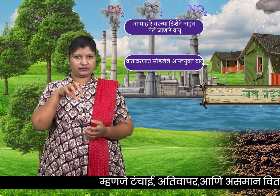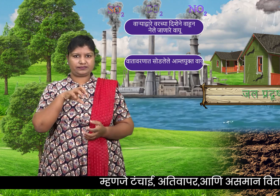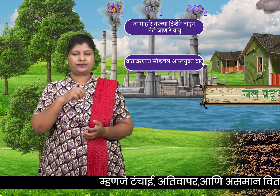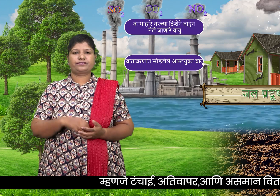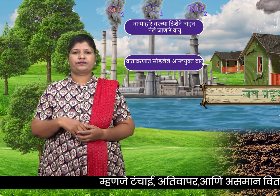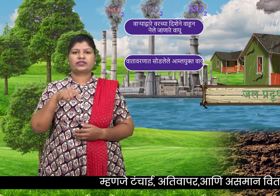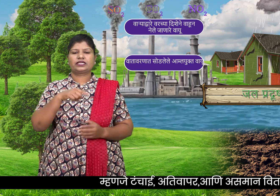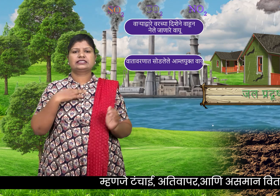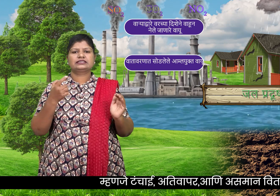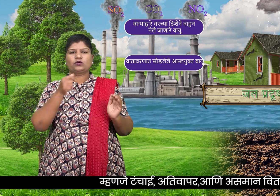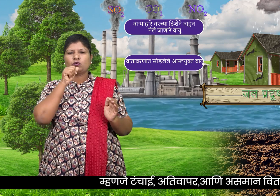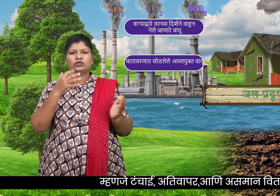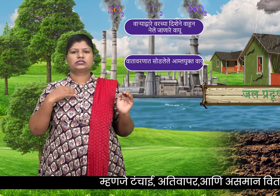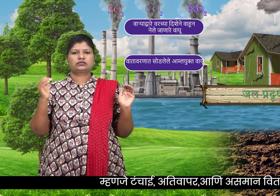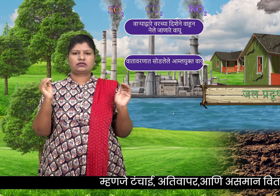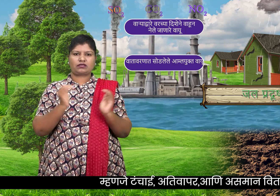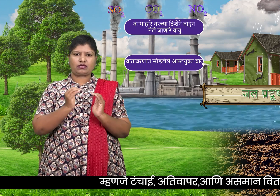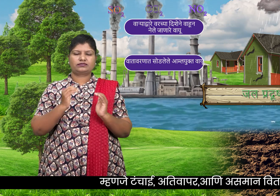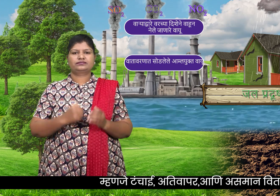वितरण.